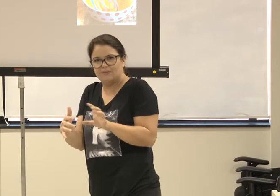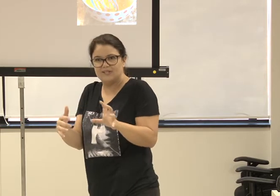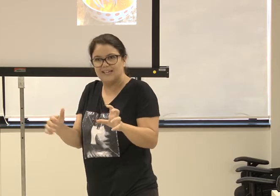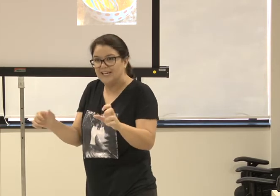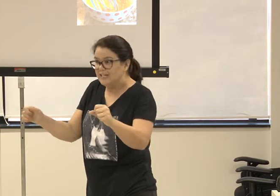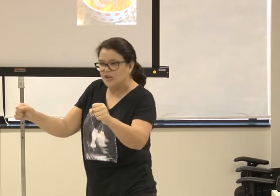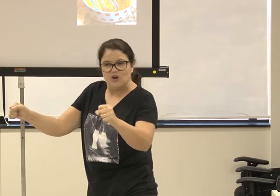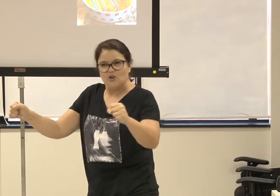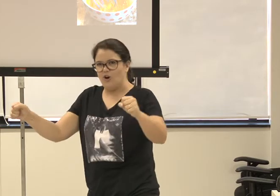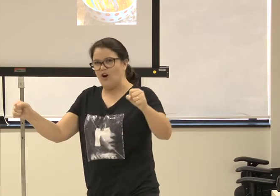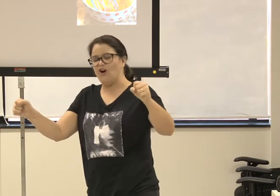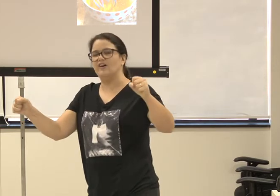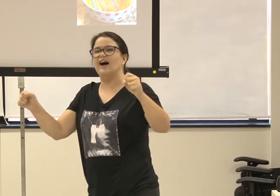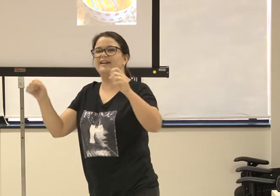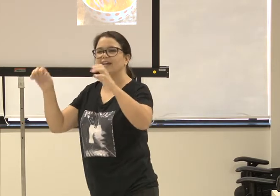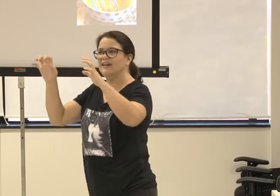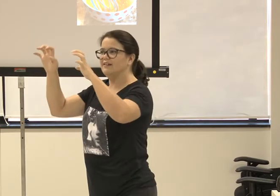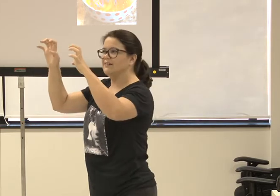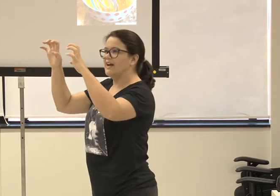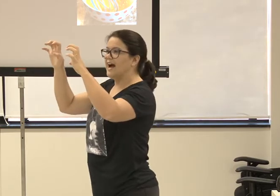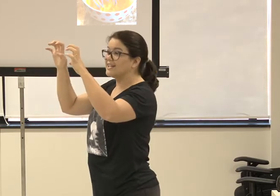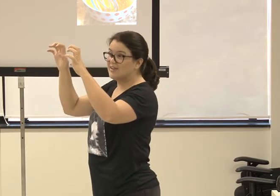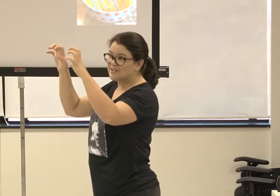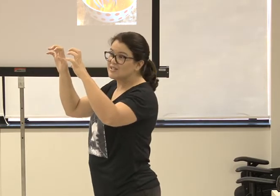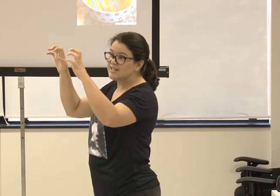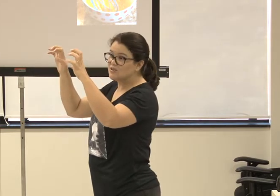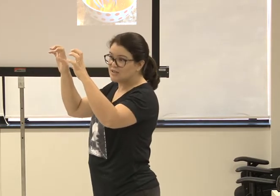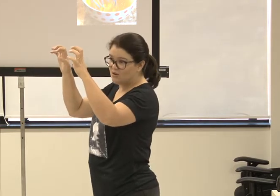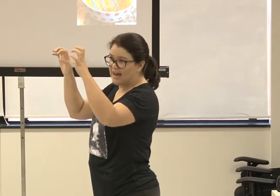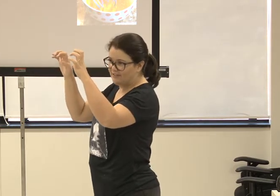você... Aí, às vezes, você não segurava.